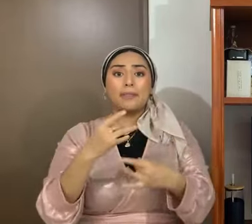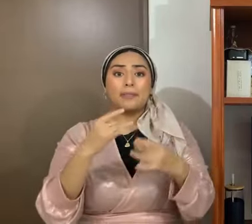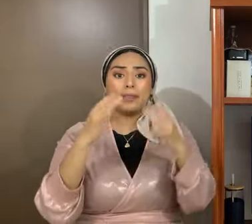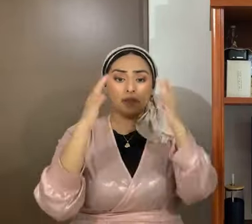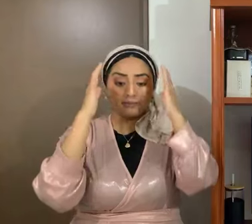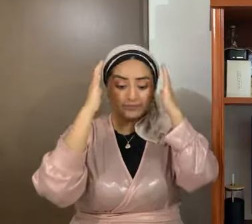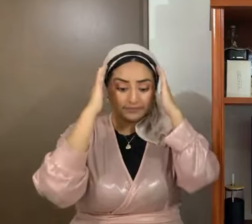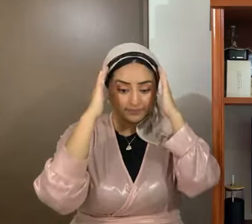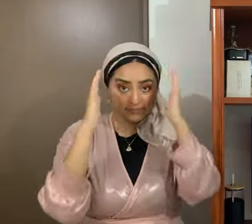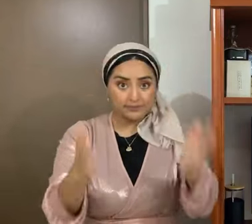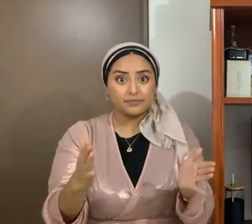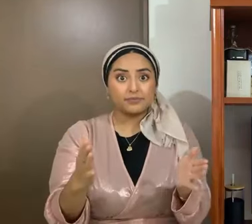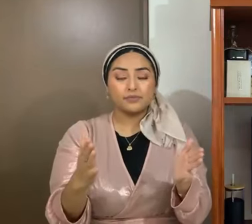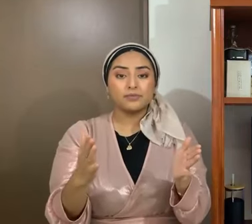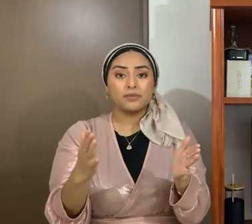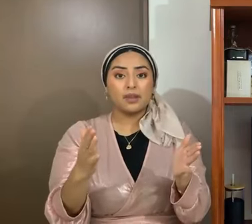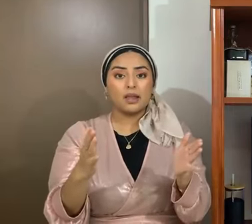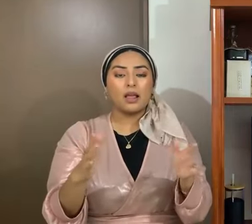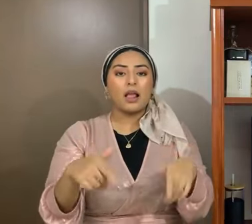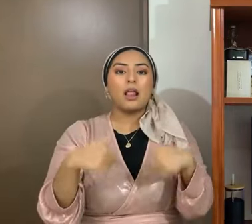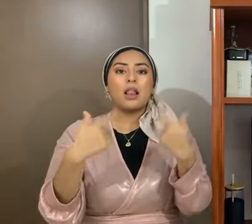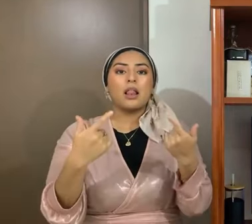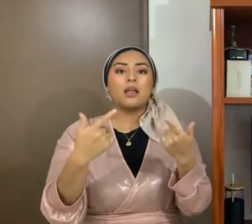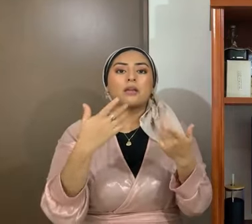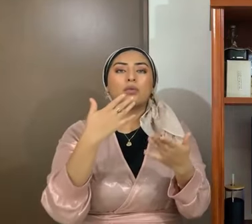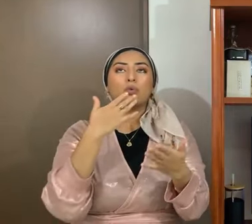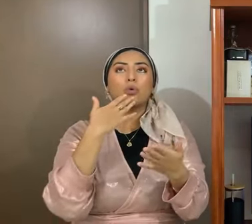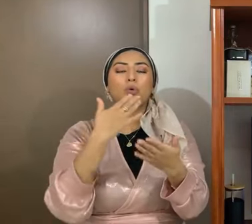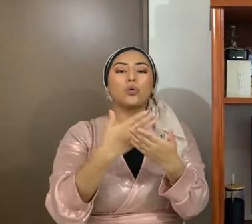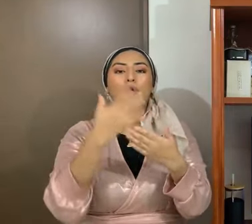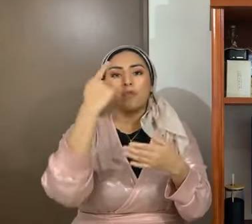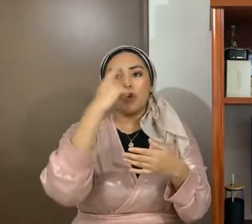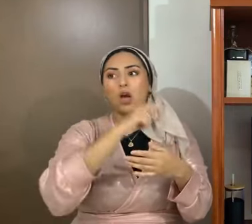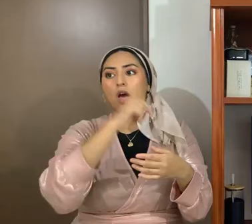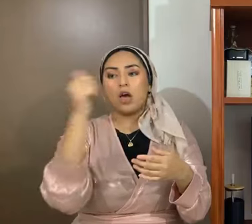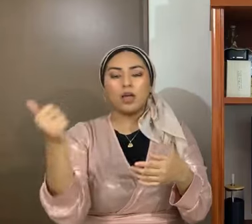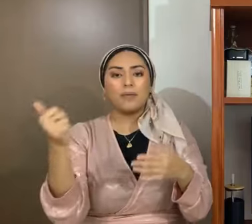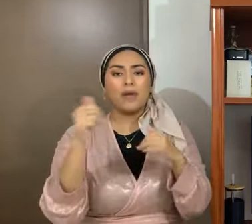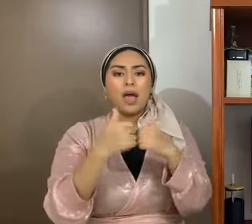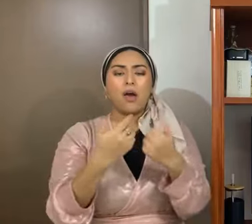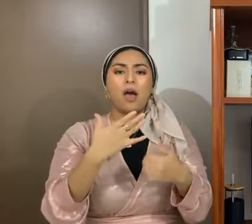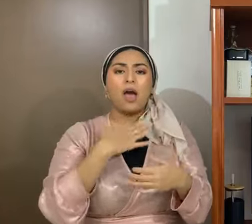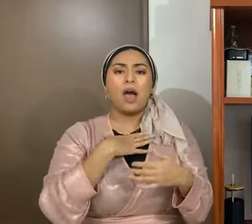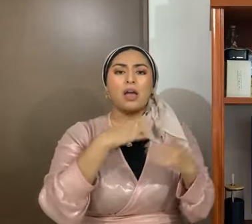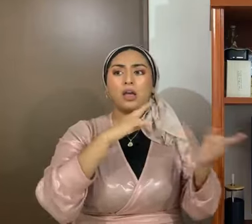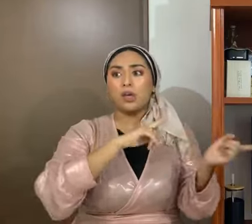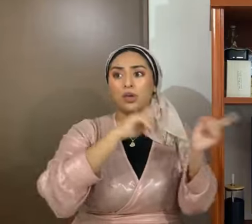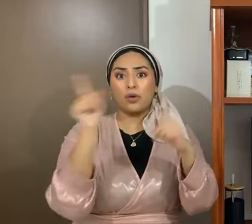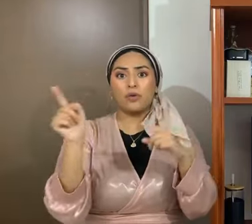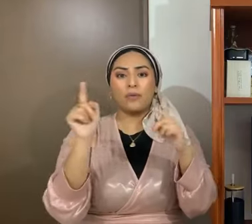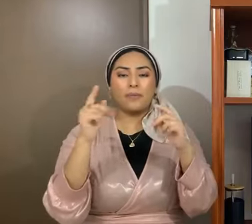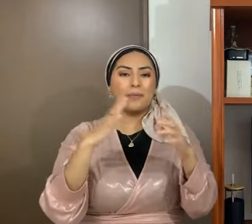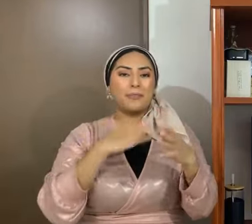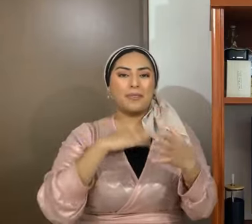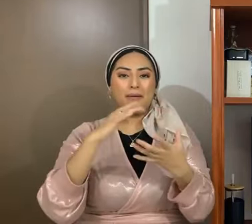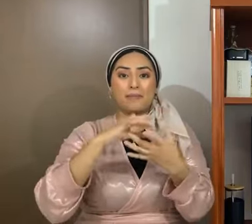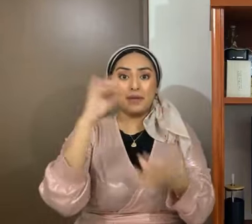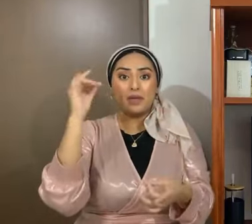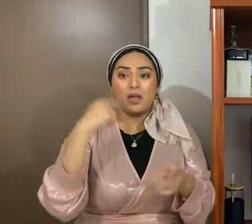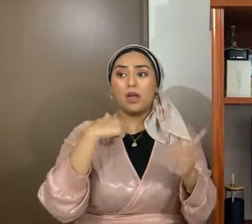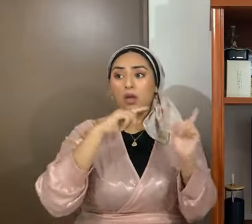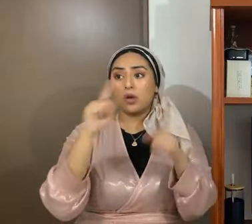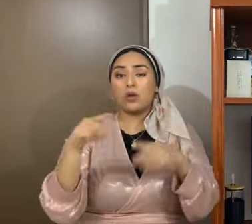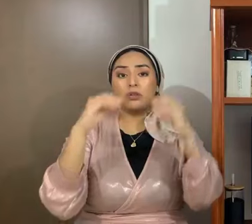ocupa, es lo correcto, nos ocupa el ser agradables para los demás. ¿Cómo yo iría, diciéndome que soy espiritual,